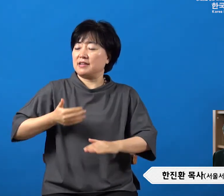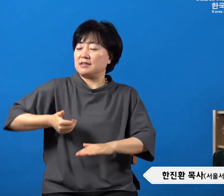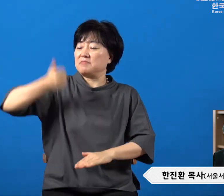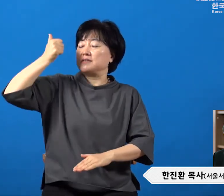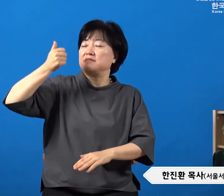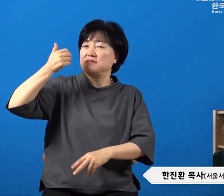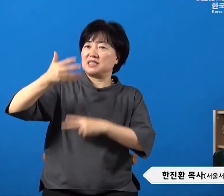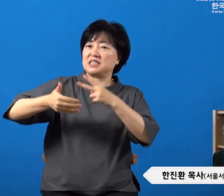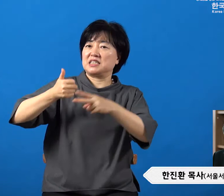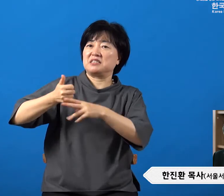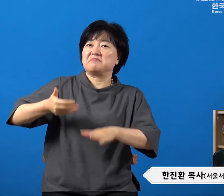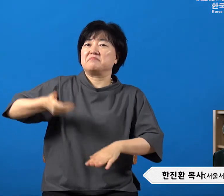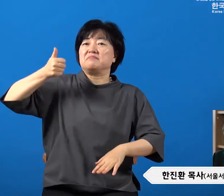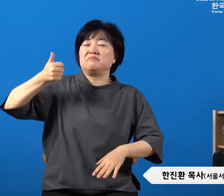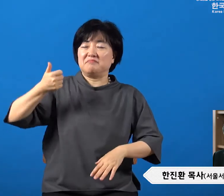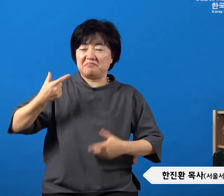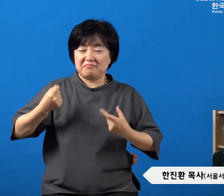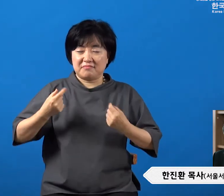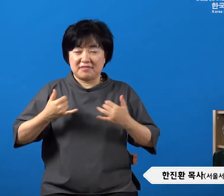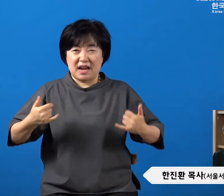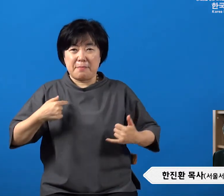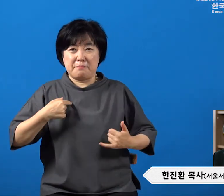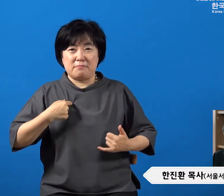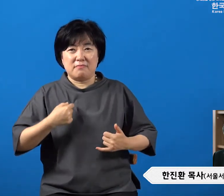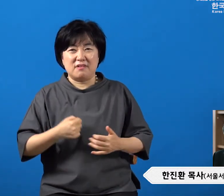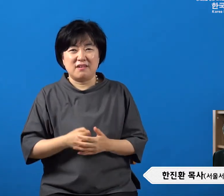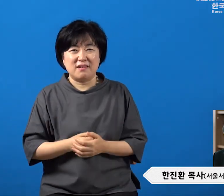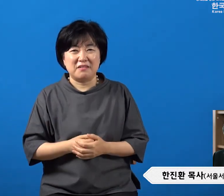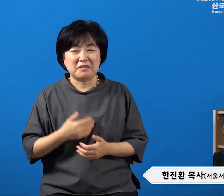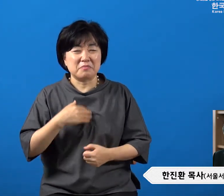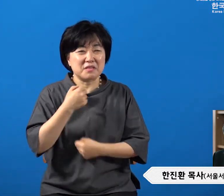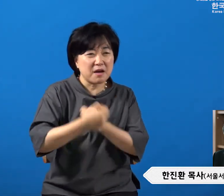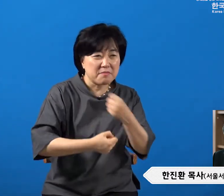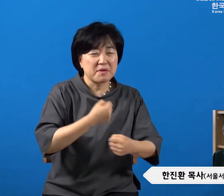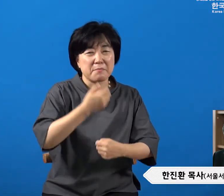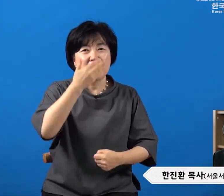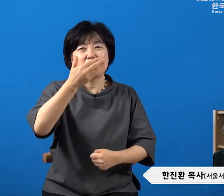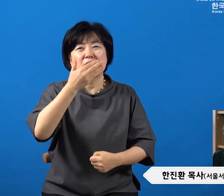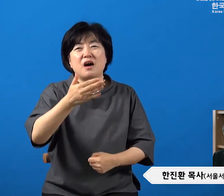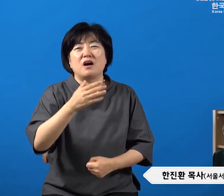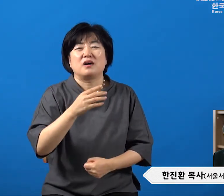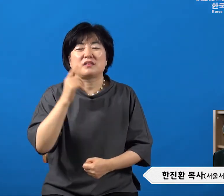고차원의 자유를 누리는 사람이다, 그런 식으로 이 논리를 펴니다.